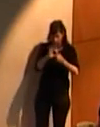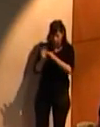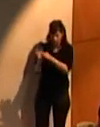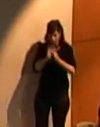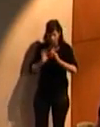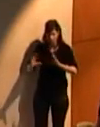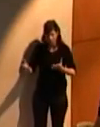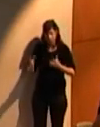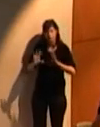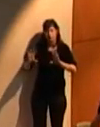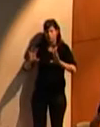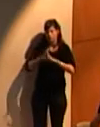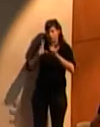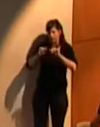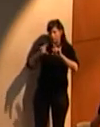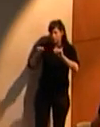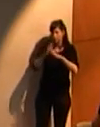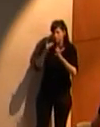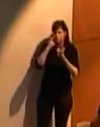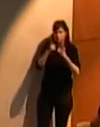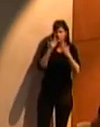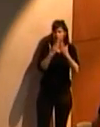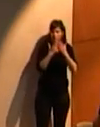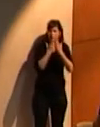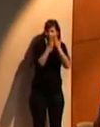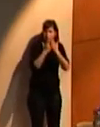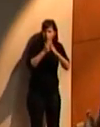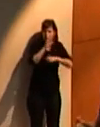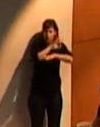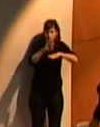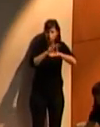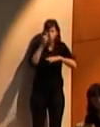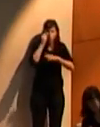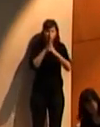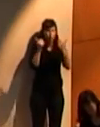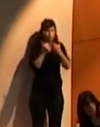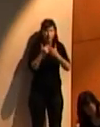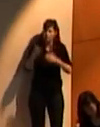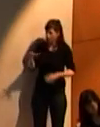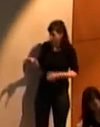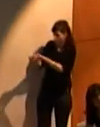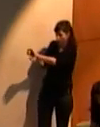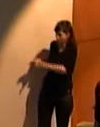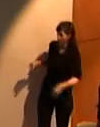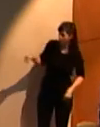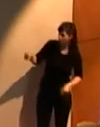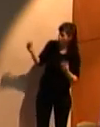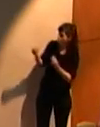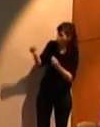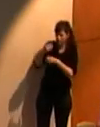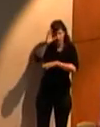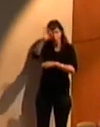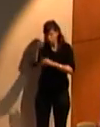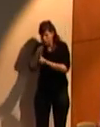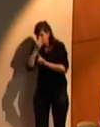d'archi, on va souvent nous dire et la rampe, elle est où ? Et le pourcentage est-il respecté ? Voilà à quoi ça se résume.